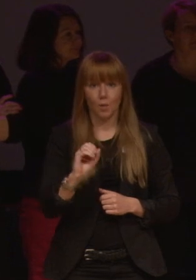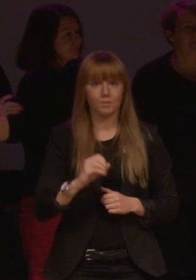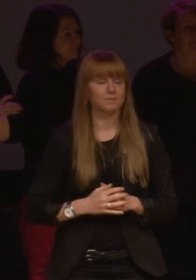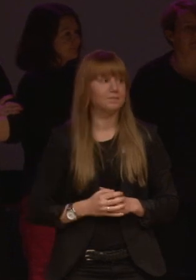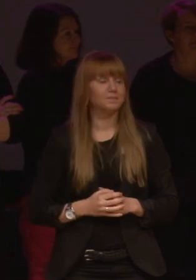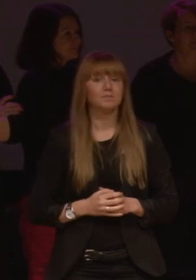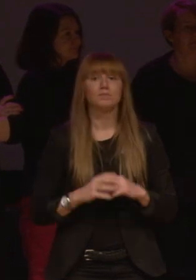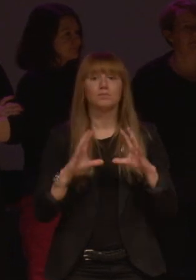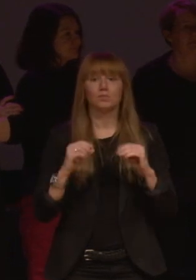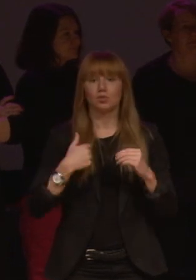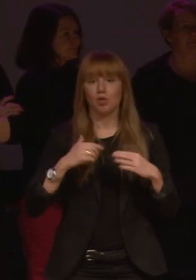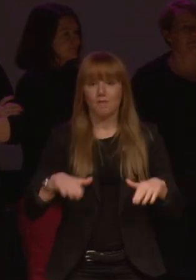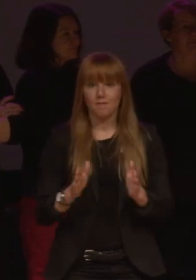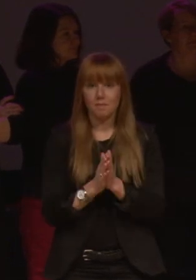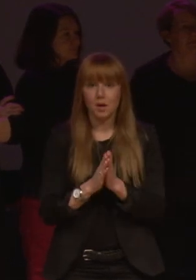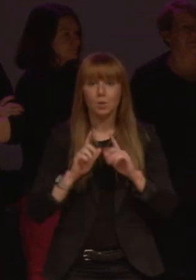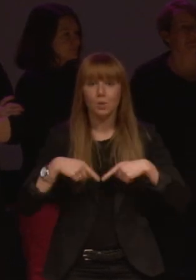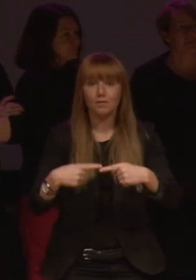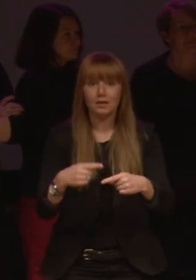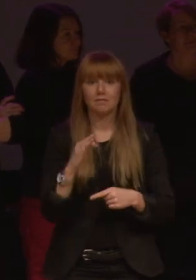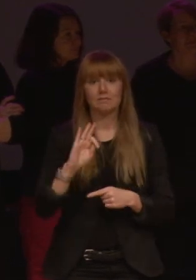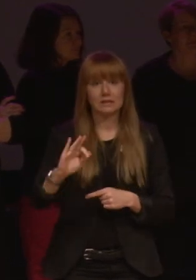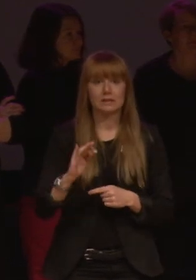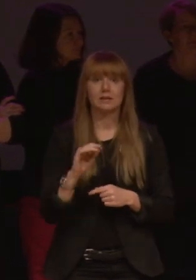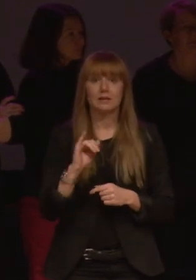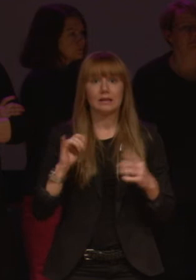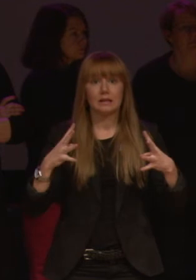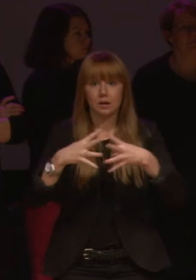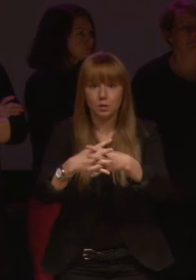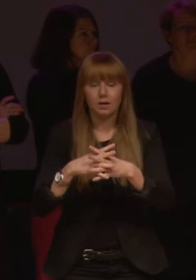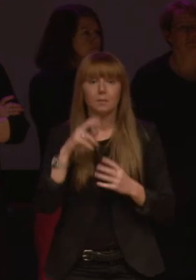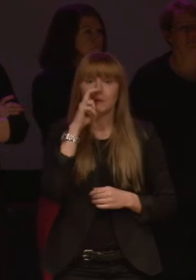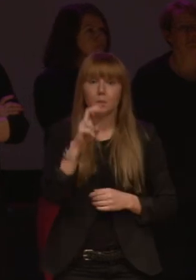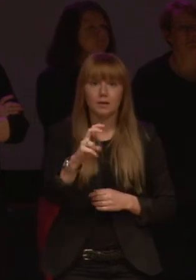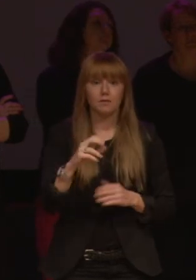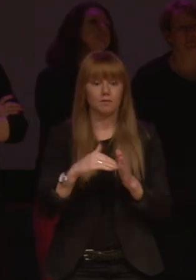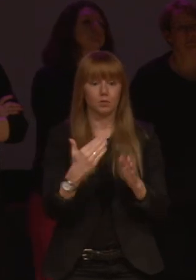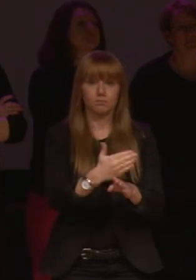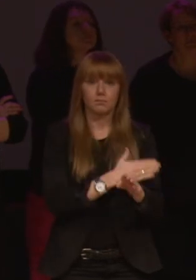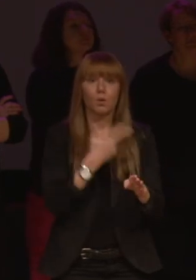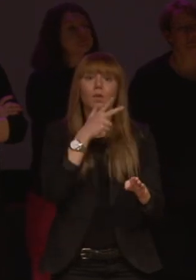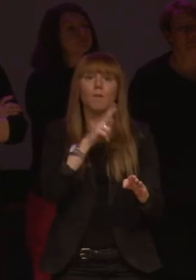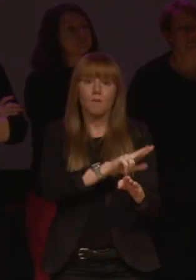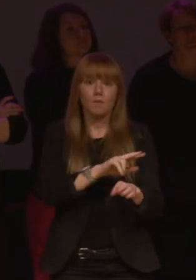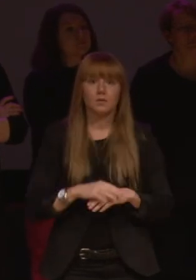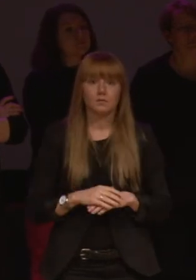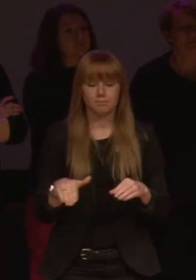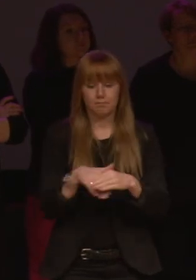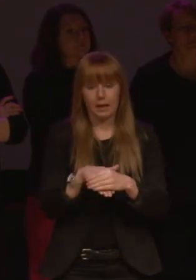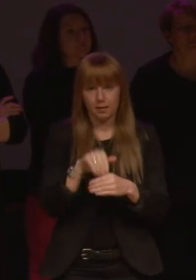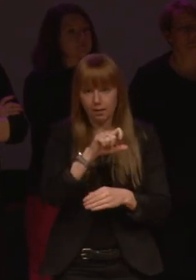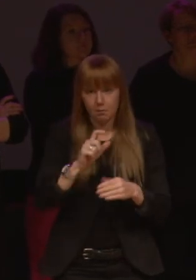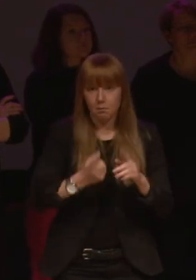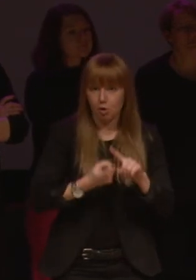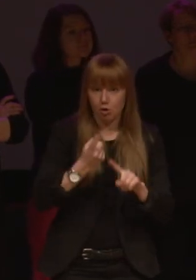Ja, jag har varit med och utvecklat FIS intersektionella perspektiv sedan 8 år tillbaka som medlem till att börja